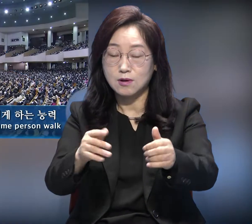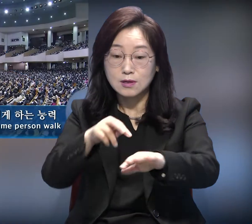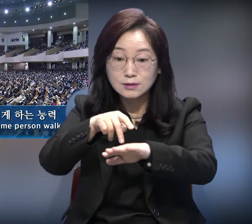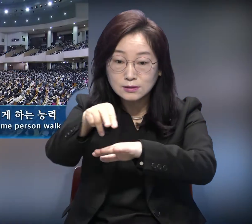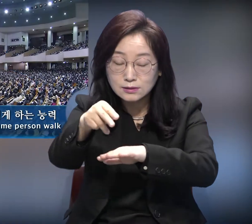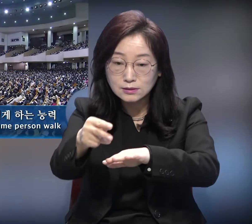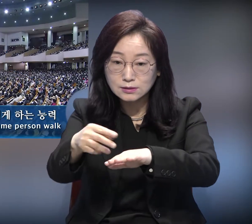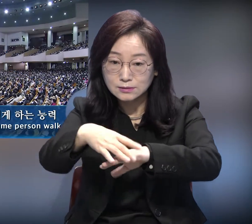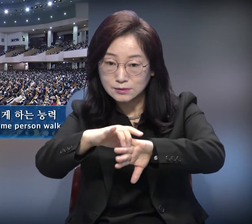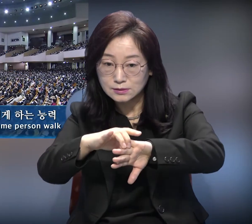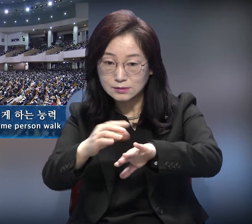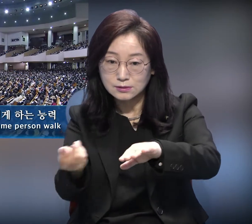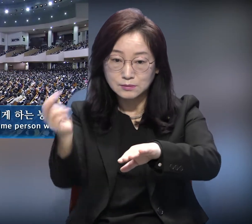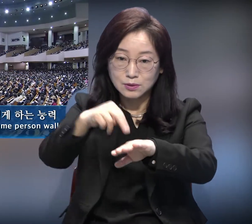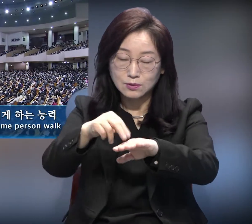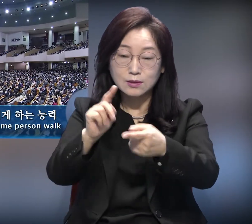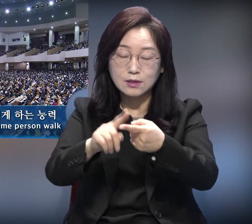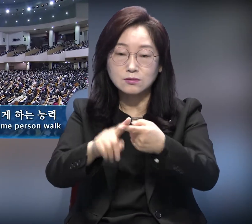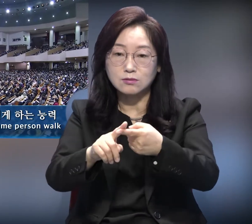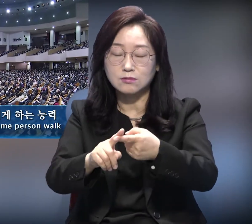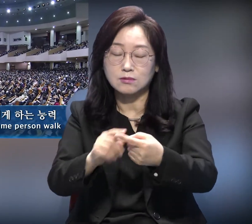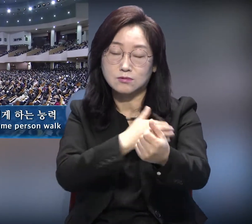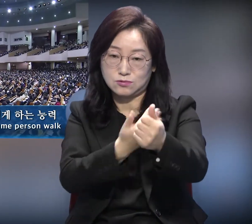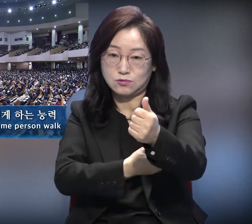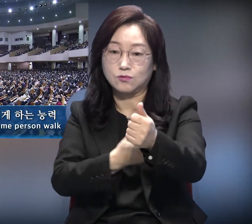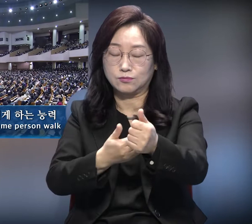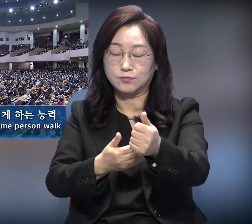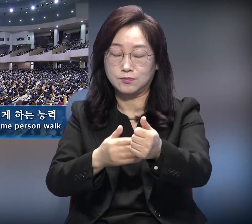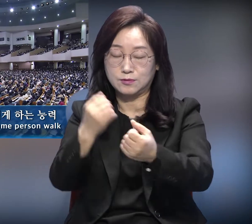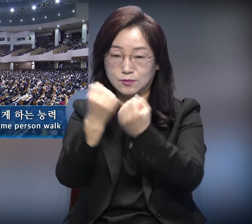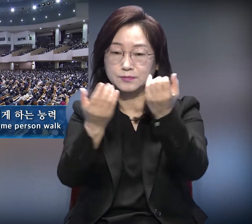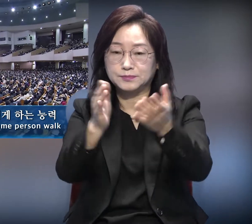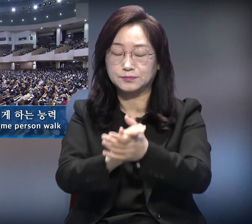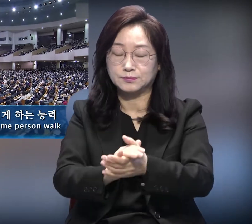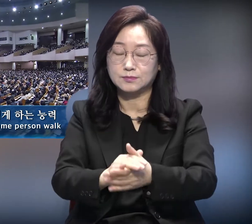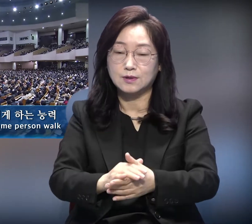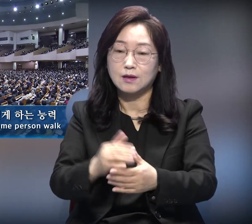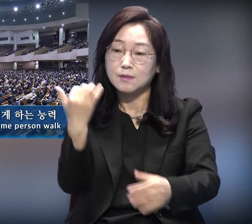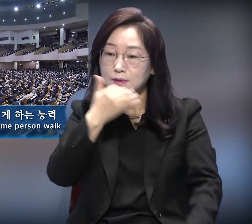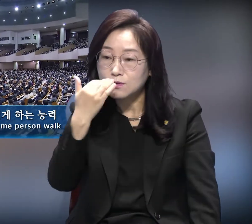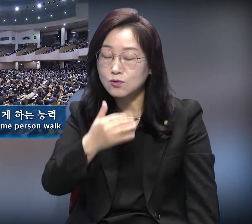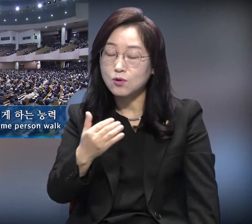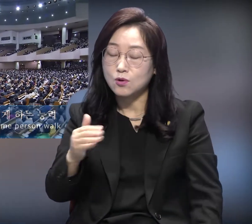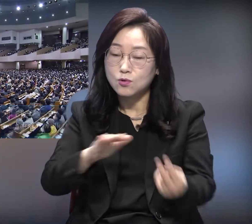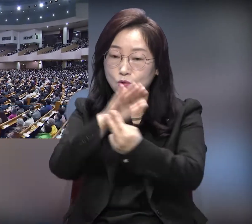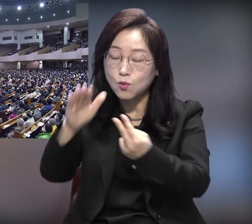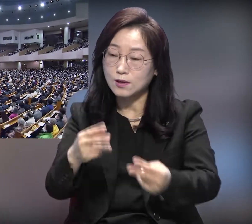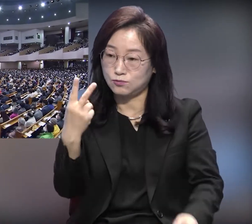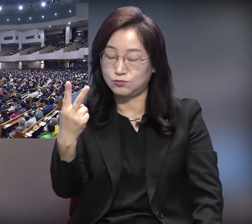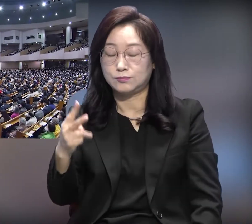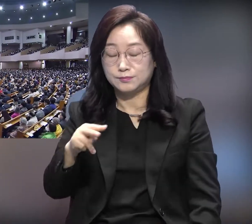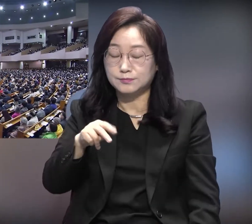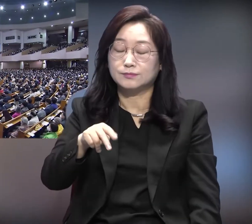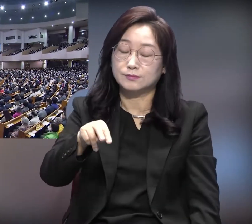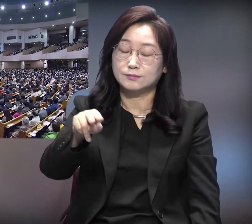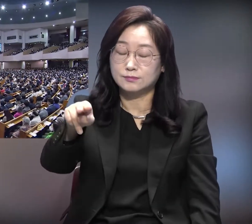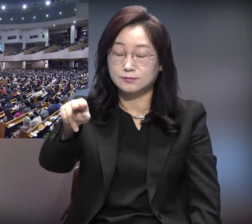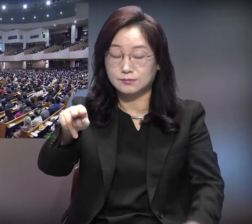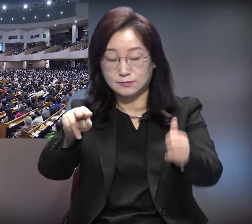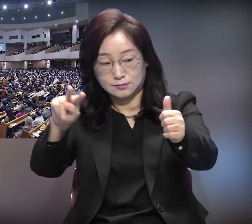대해서 성경을 말씀합니다. 베드로 요한이 기도하러 올라가다가 그를 보고 발길을 멈춰